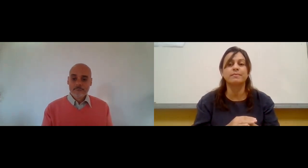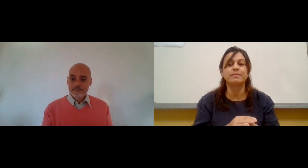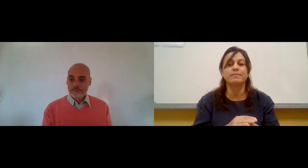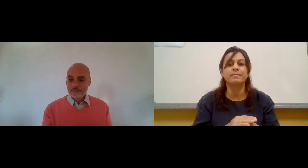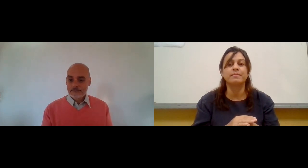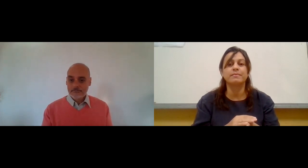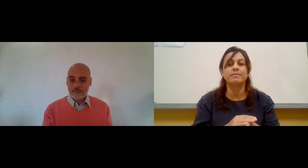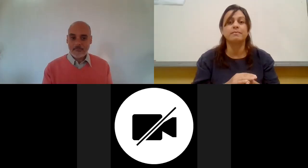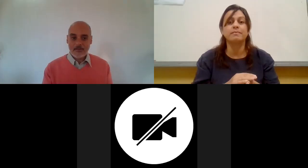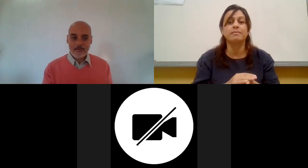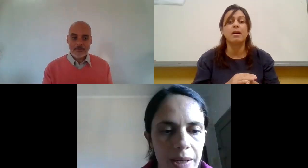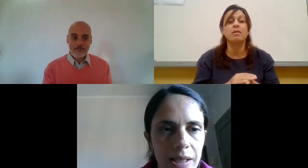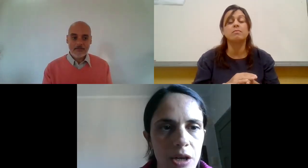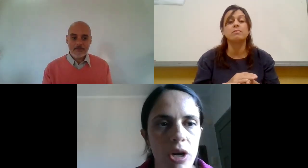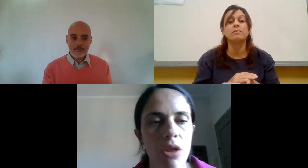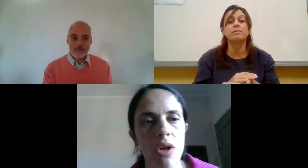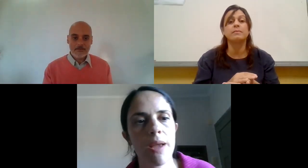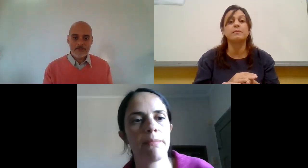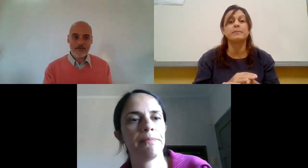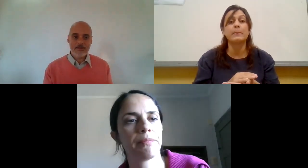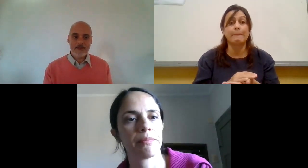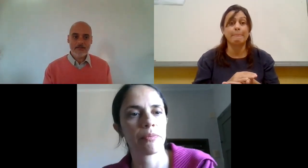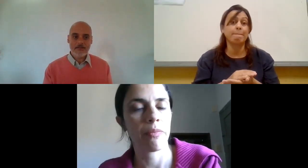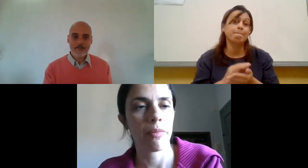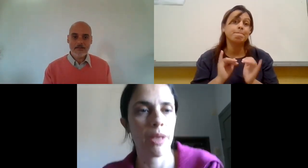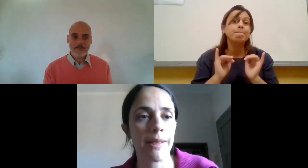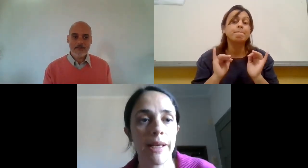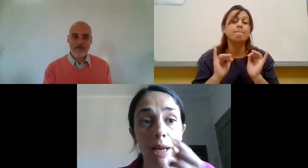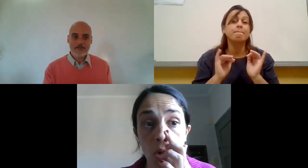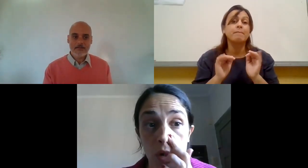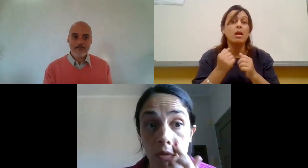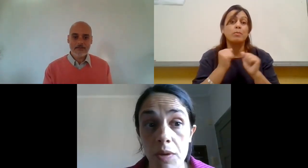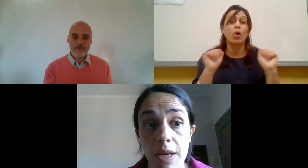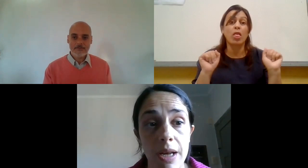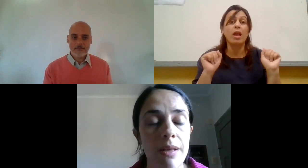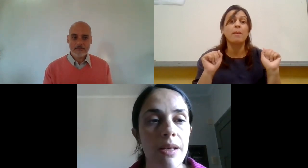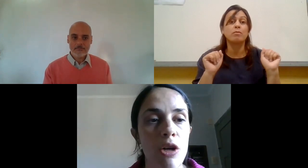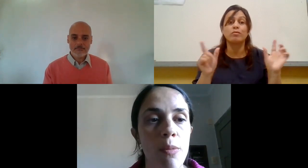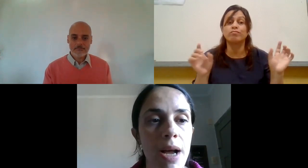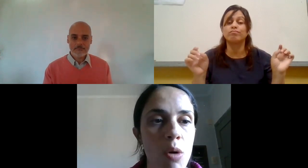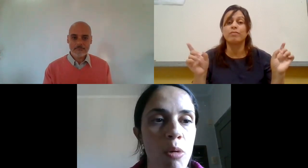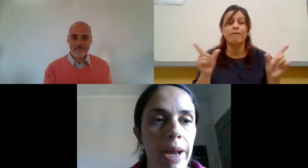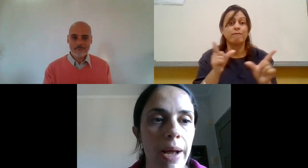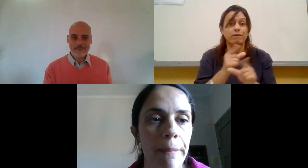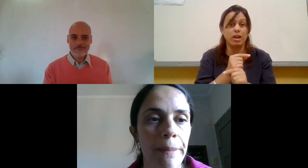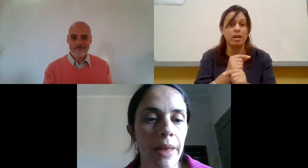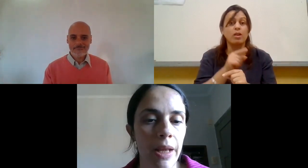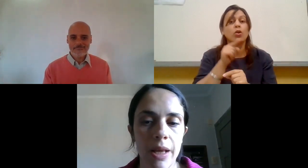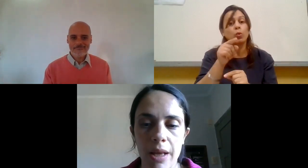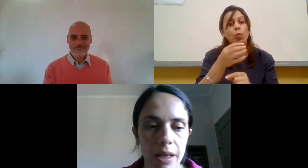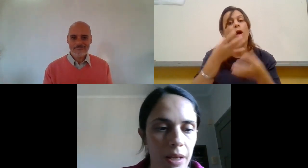Si es así, ¿te parece, Leonardo, que cerremos con, no sé si querés decir algo más, como